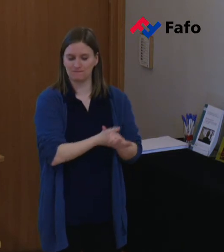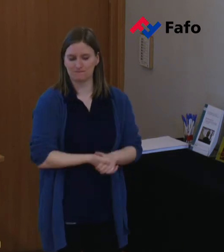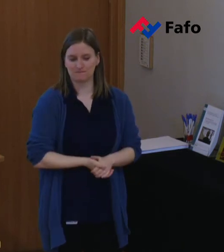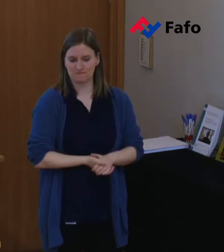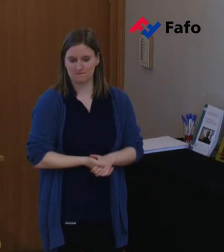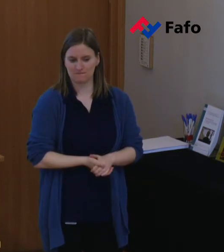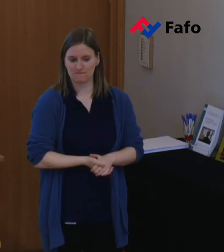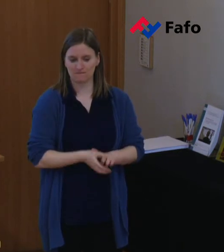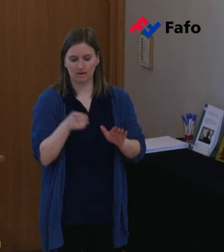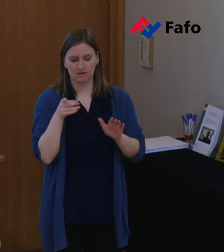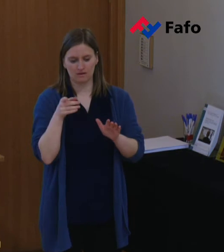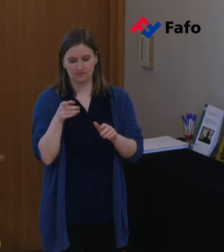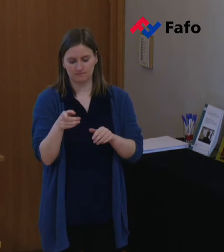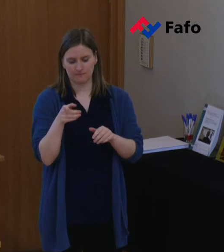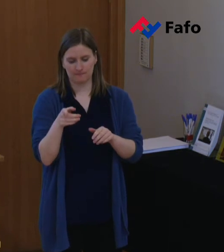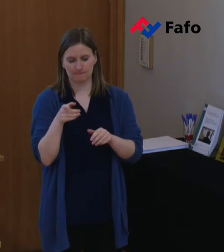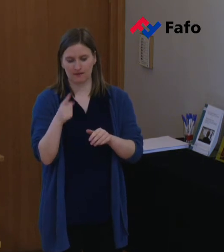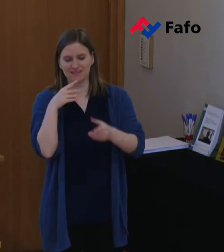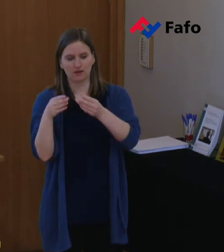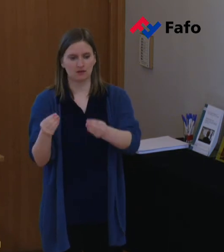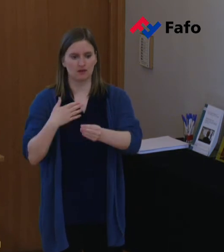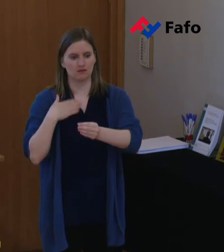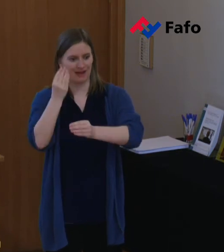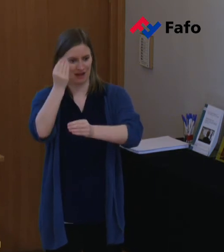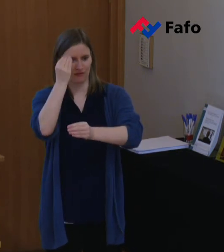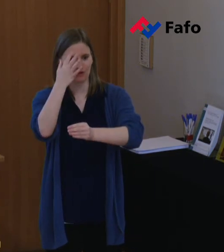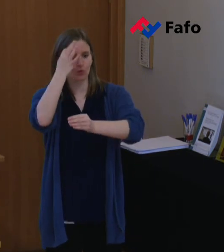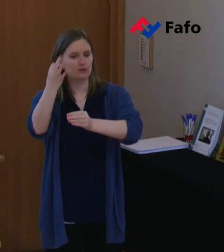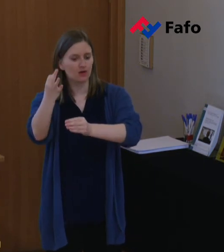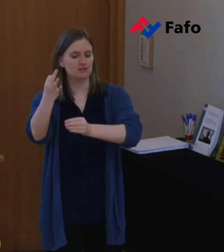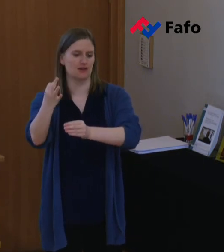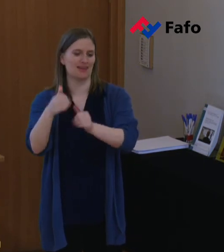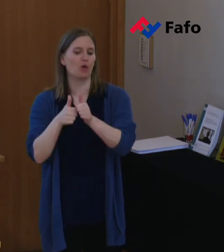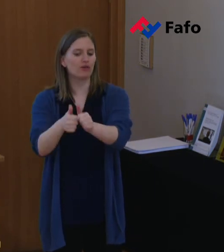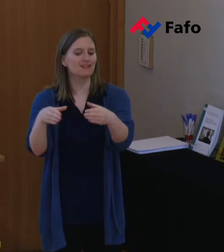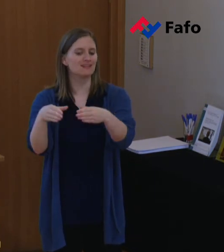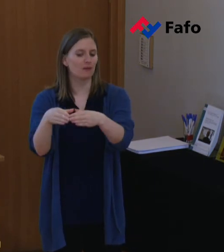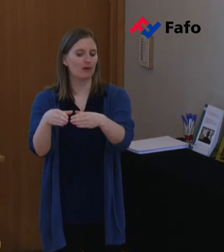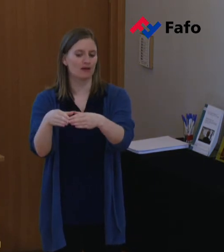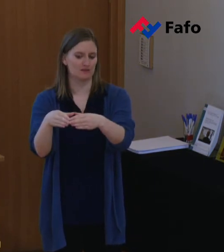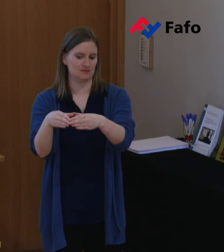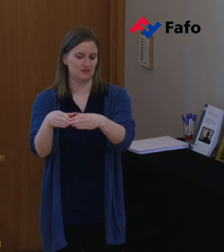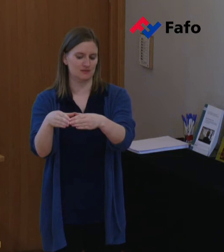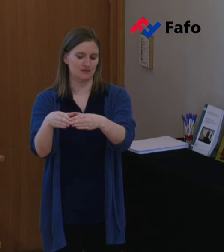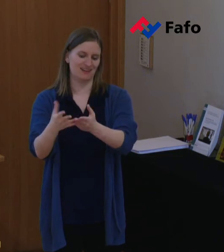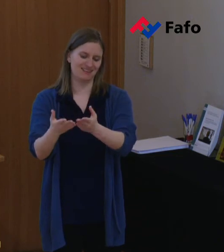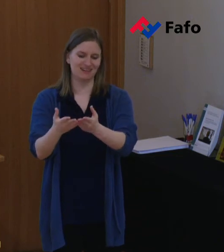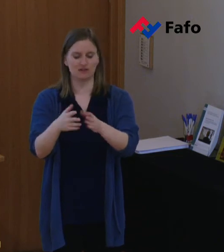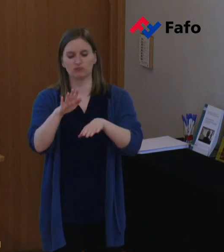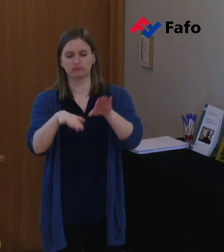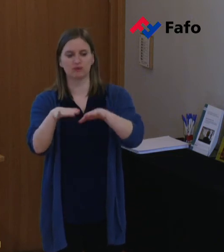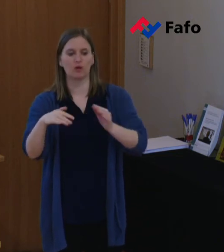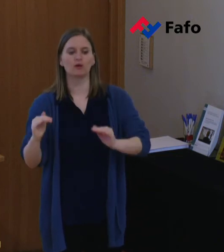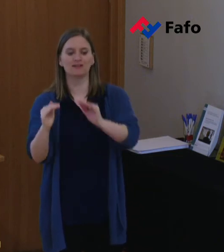I Sandnes har man også hatt erfaringskompetanse i selve oppfølgingsteamet. Det er litt ulik organisering på